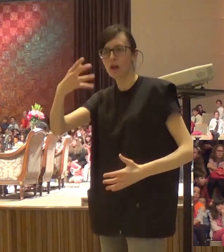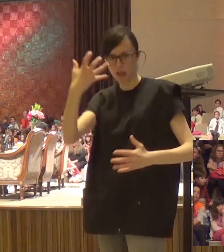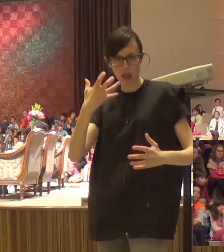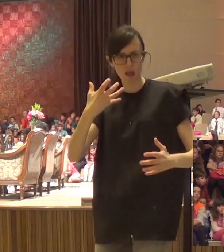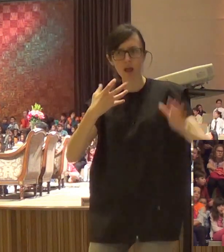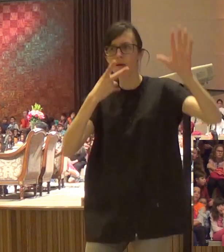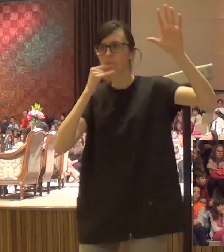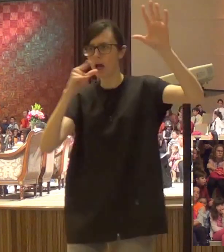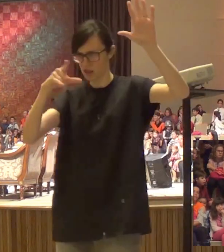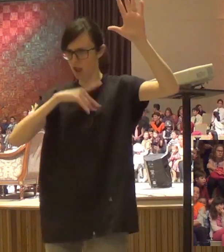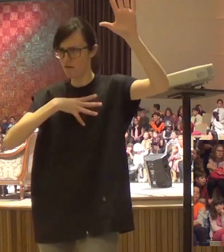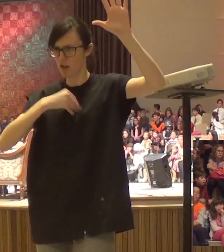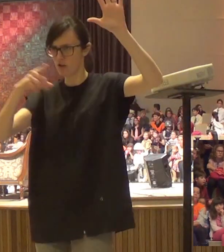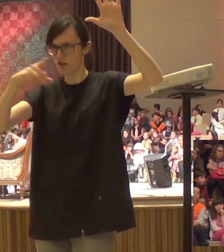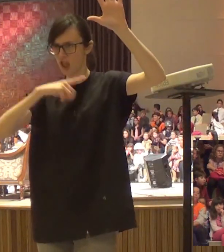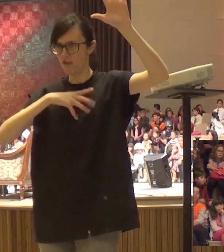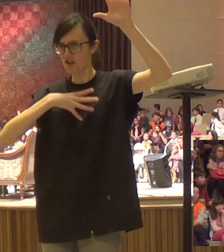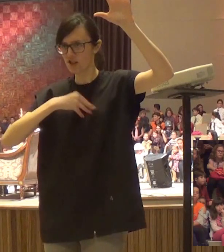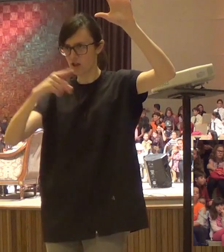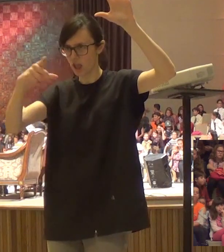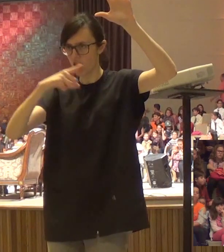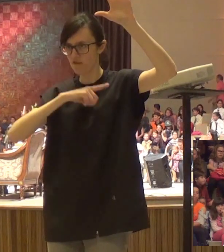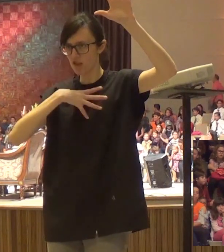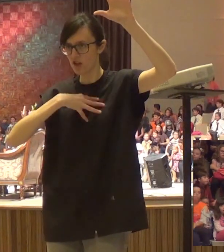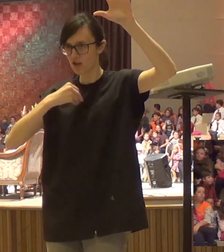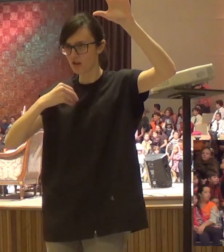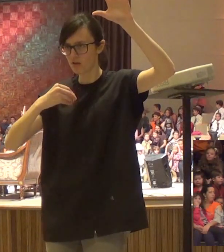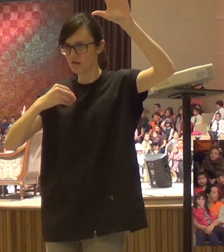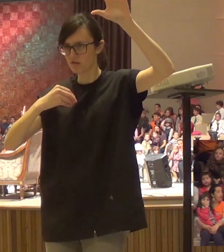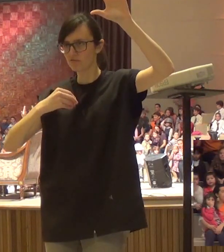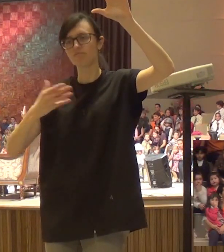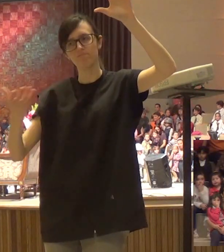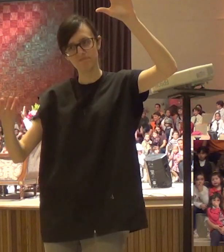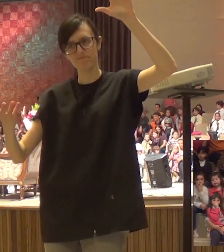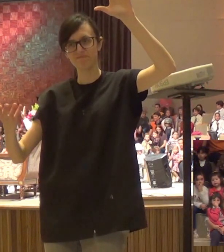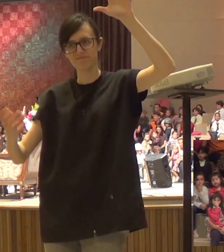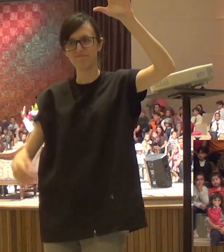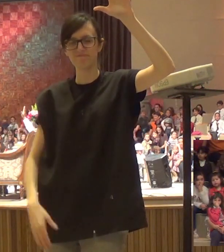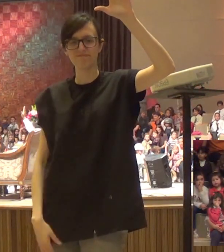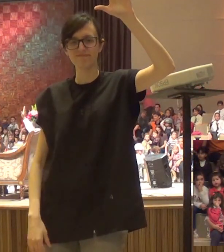muito legal. Qual é o papai que deseja isso para o seu filho? Levanta a mão aí.